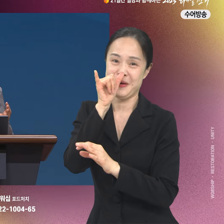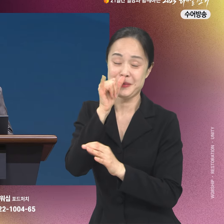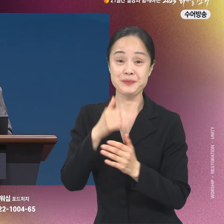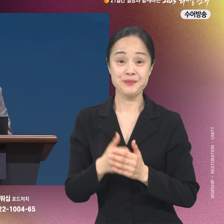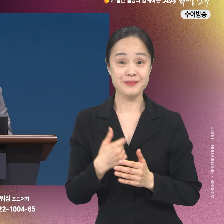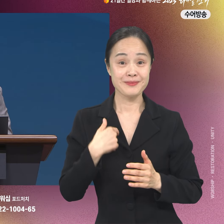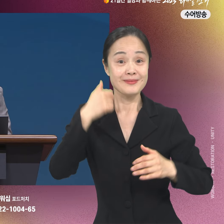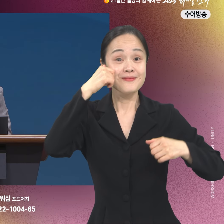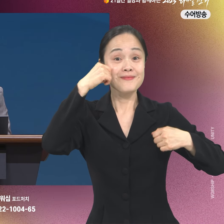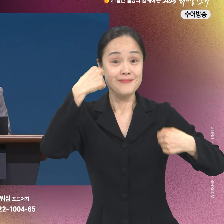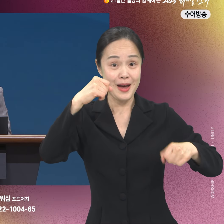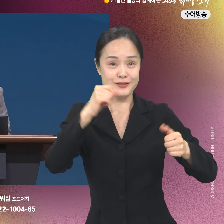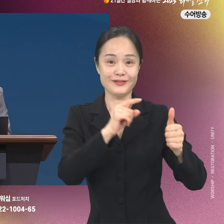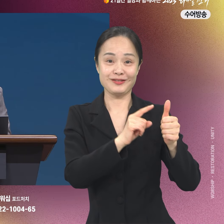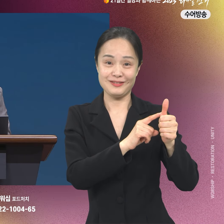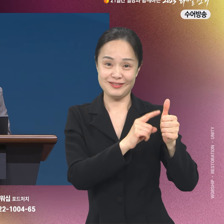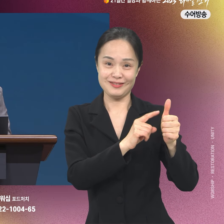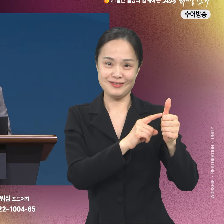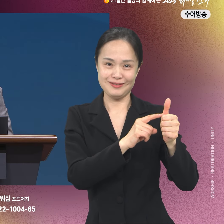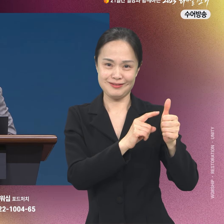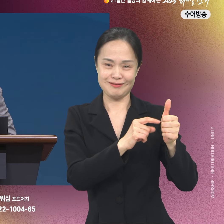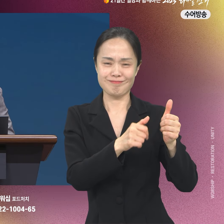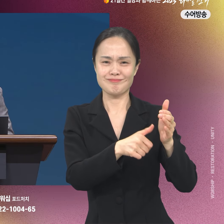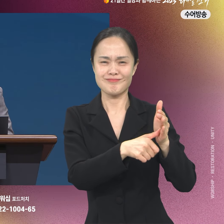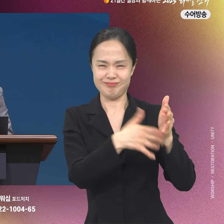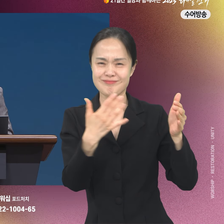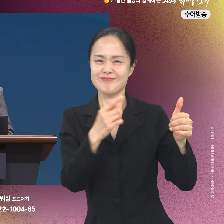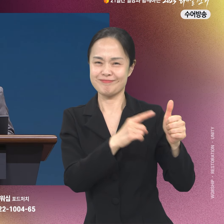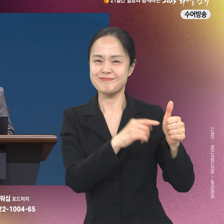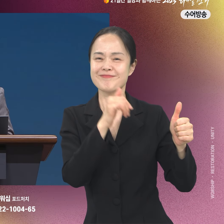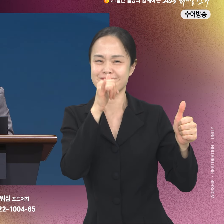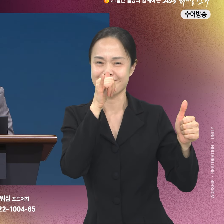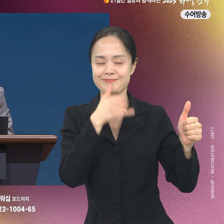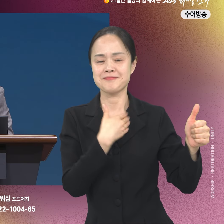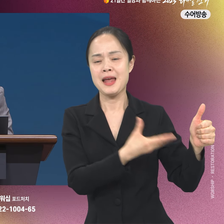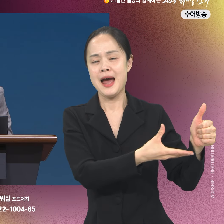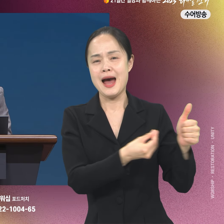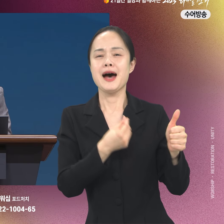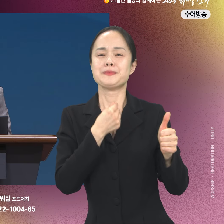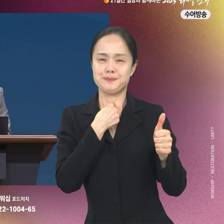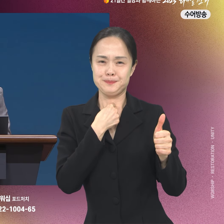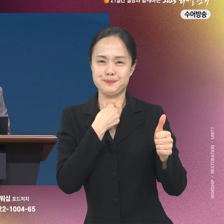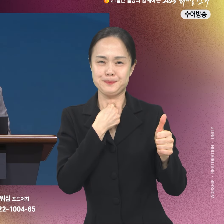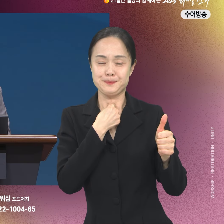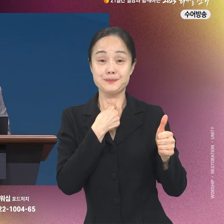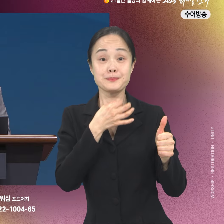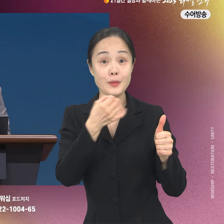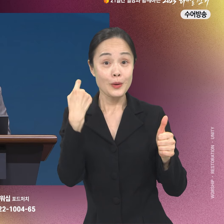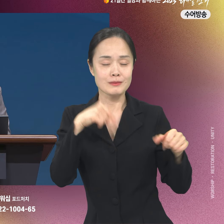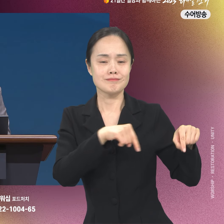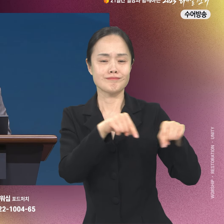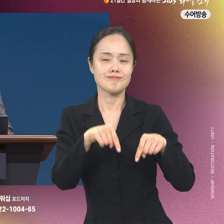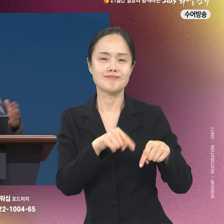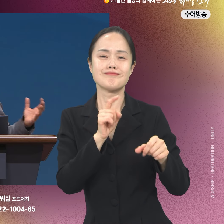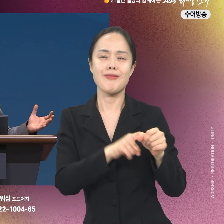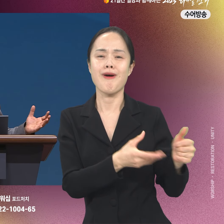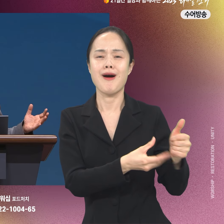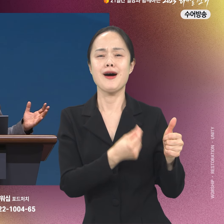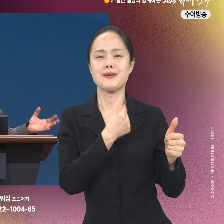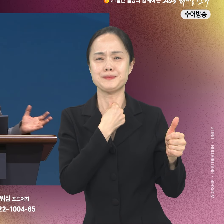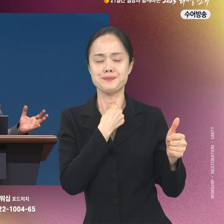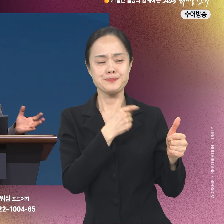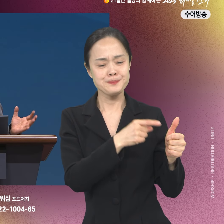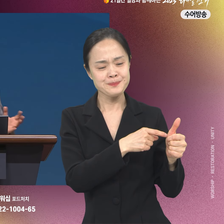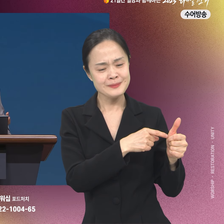디즈니에서 16년이란 캐스팅 디렉터를 소개받았습니다. 제이미 토마슨이라는 분인데요. 이전에